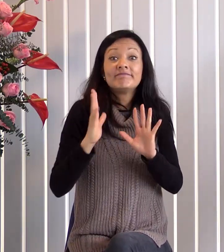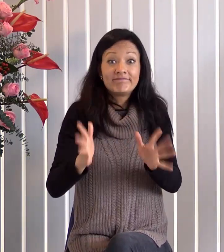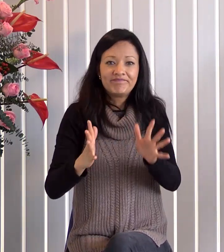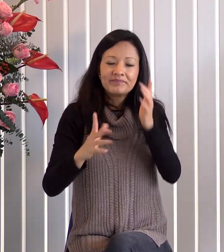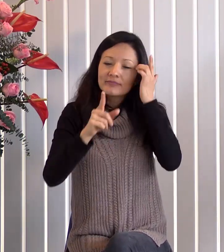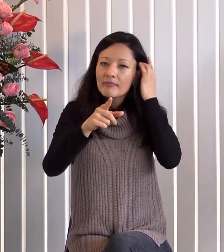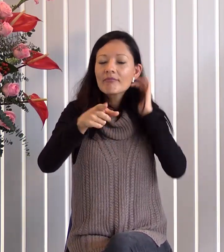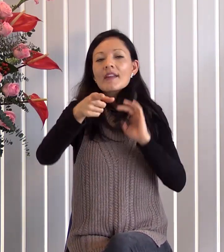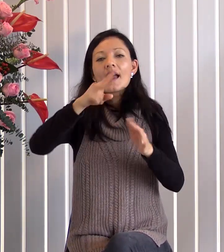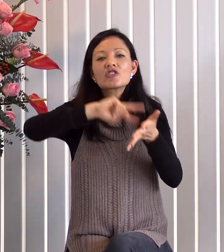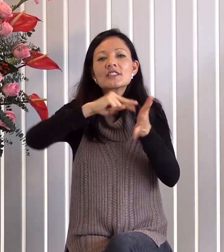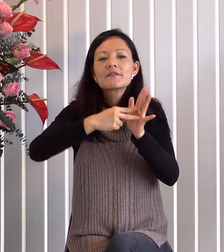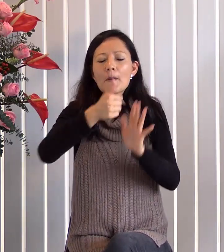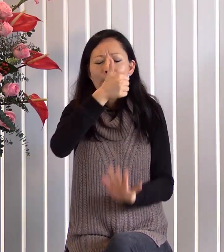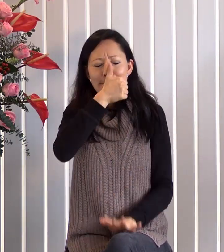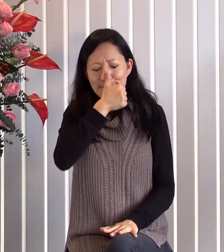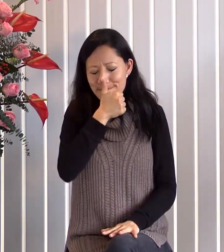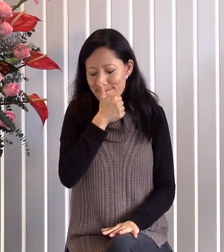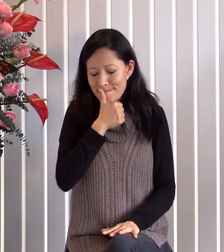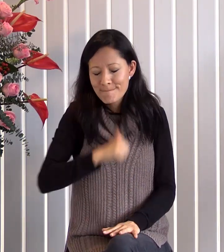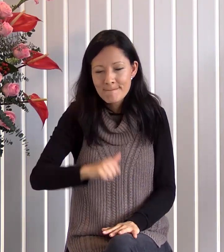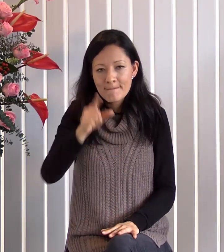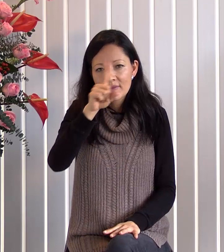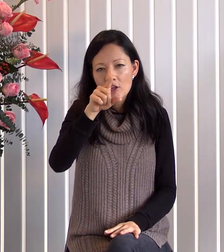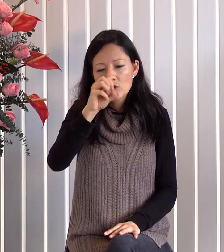palabra soportar?